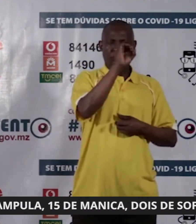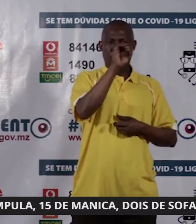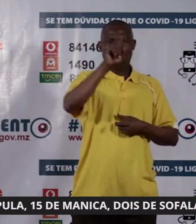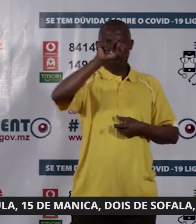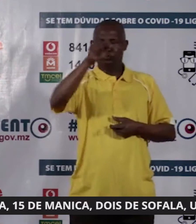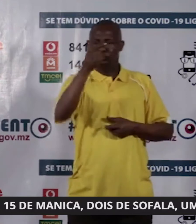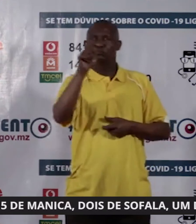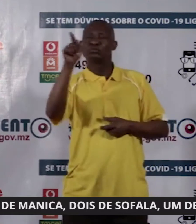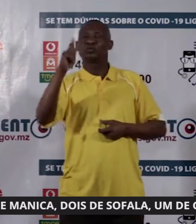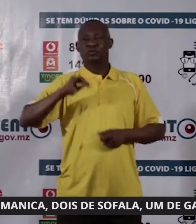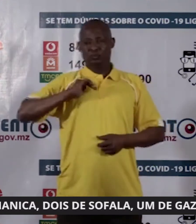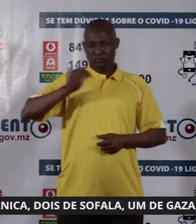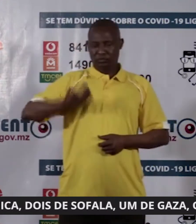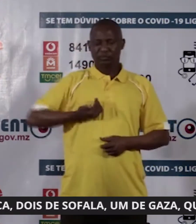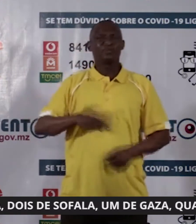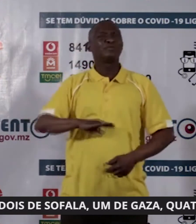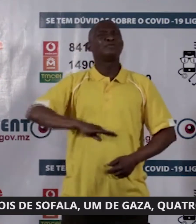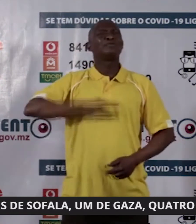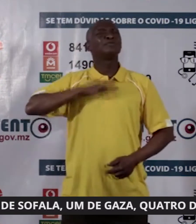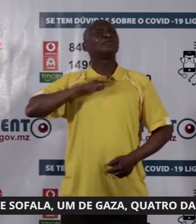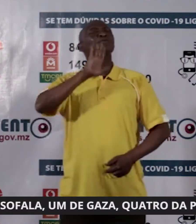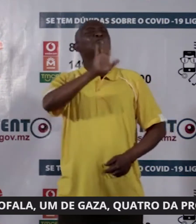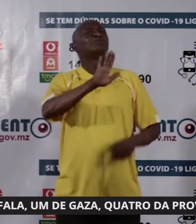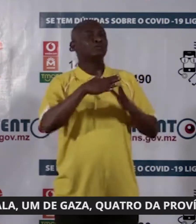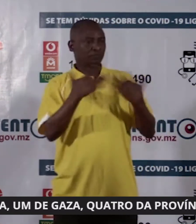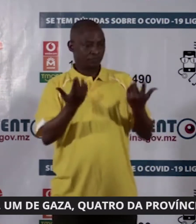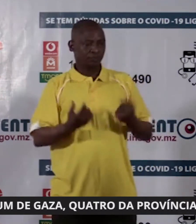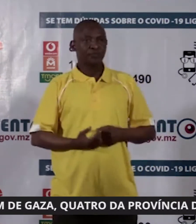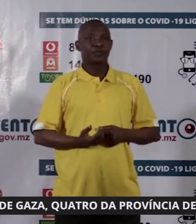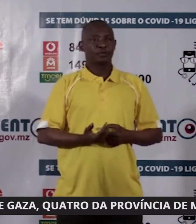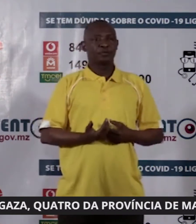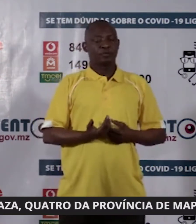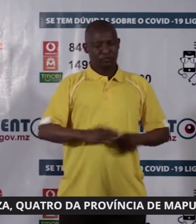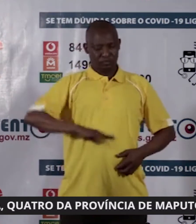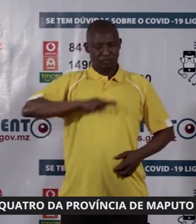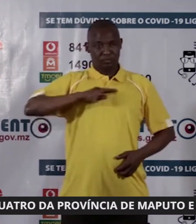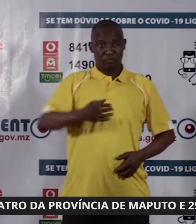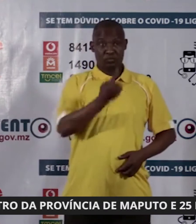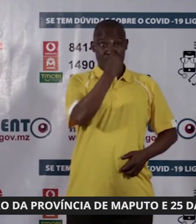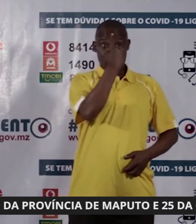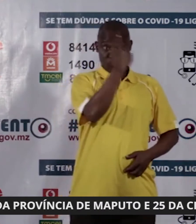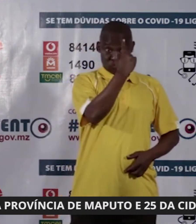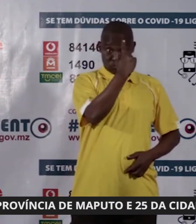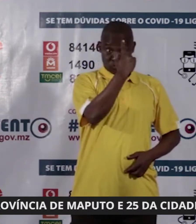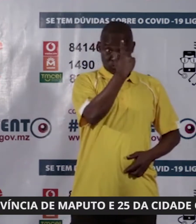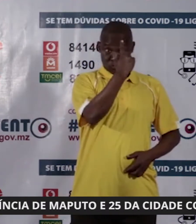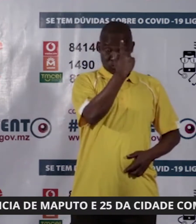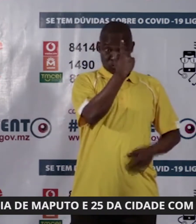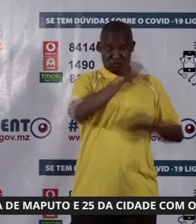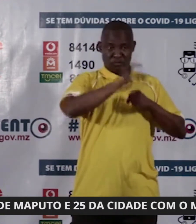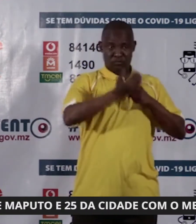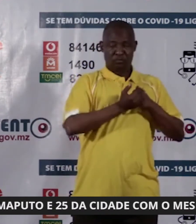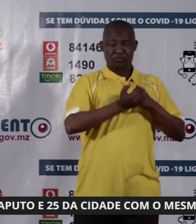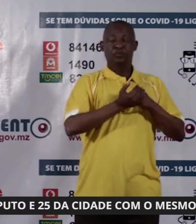seguinte distribuição etária: 1 criança na faixa de 5 a 14 anos de idade, 18